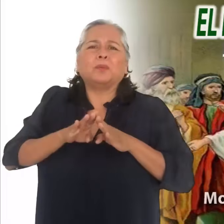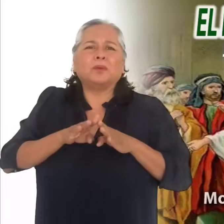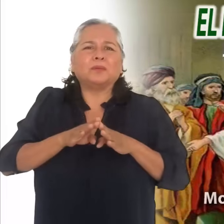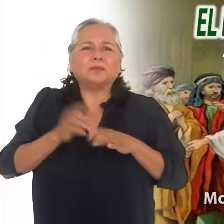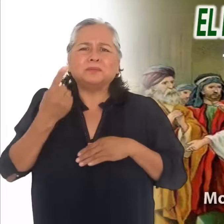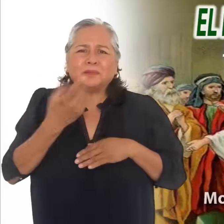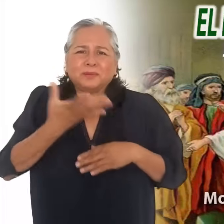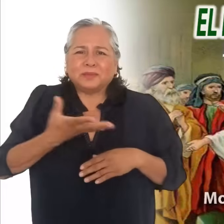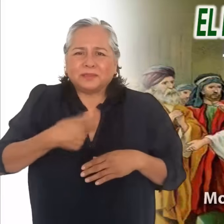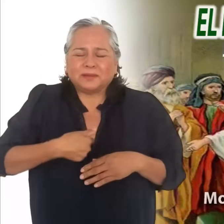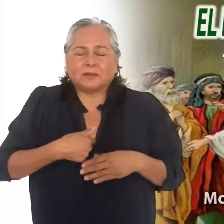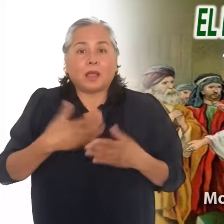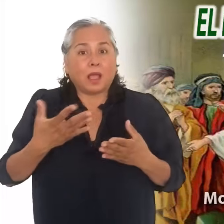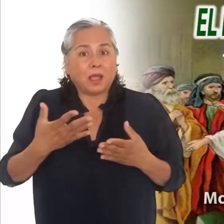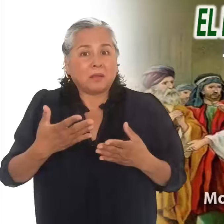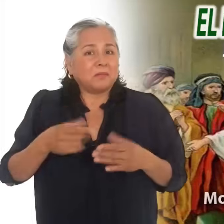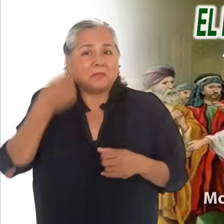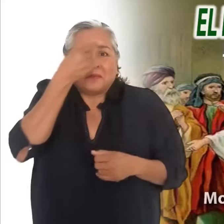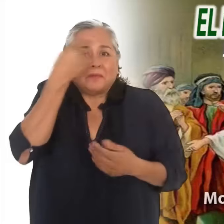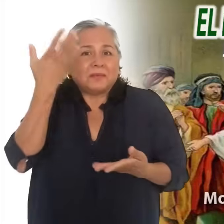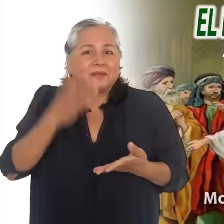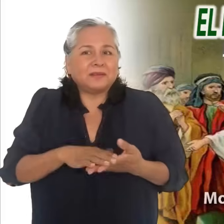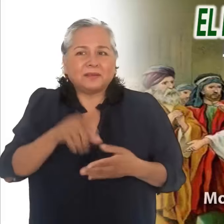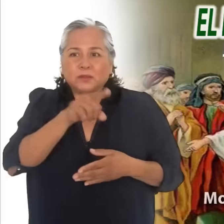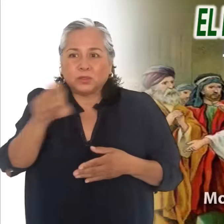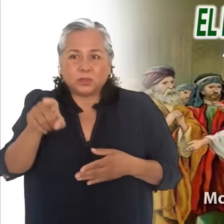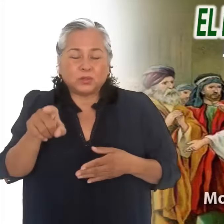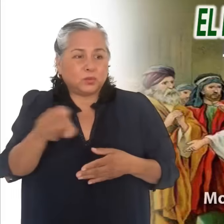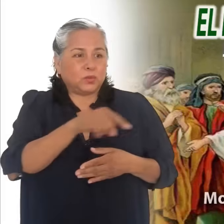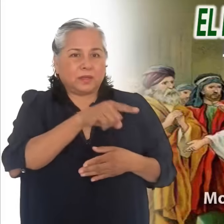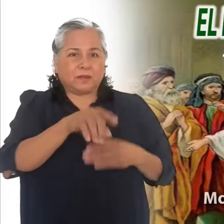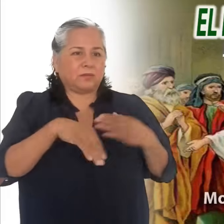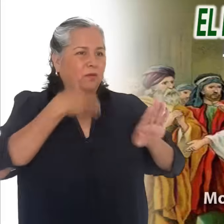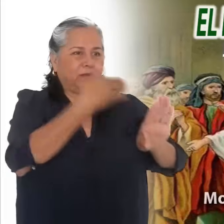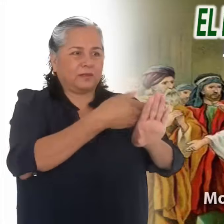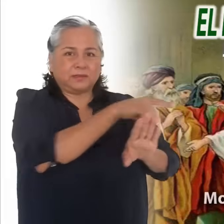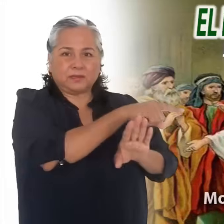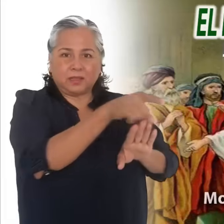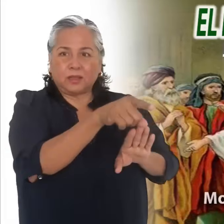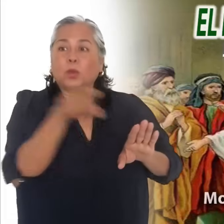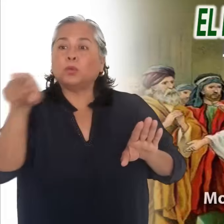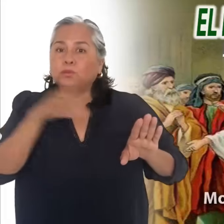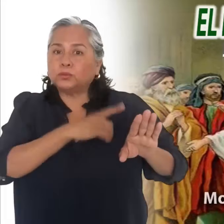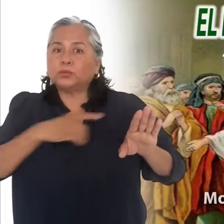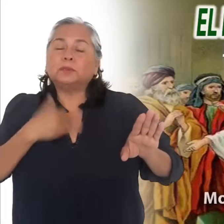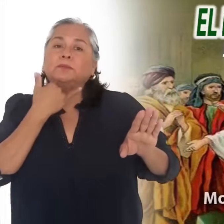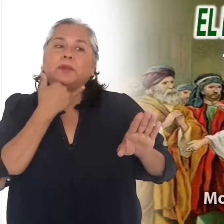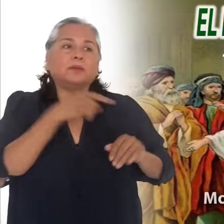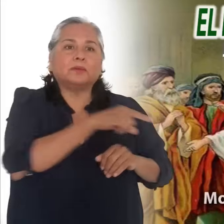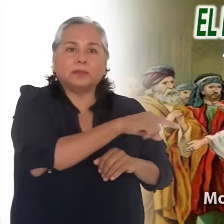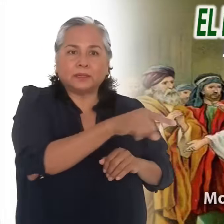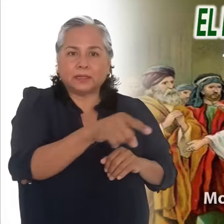nos ha ofendido. Revisemos ahora nuestra vida y veamos si estamos cumpliendo